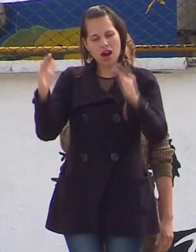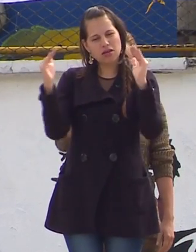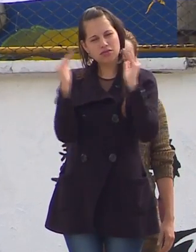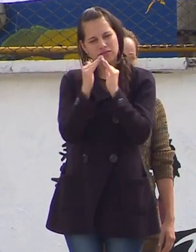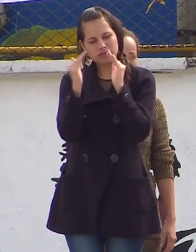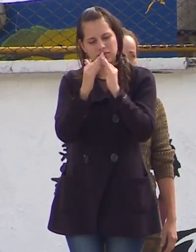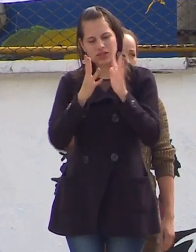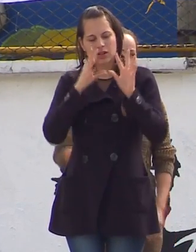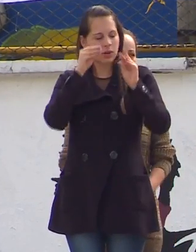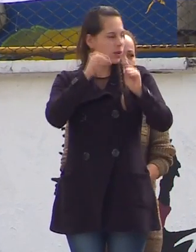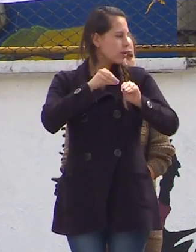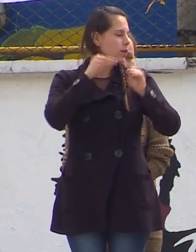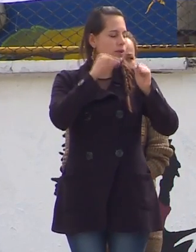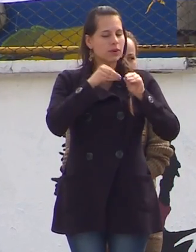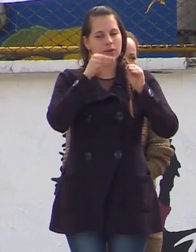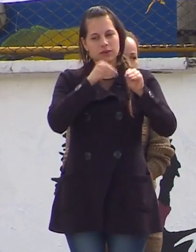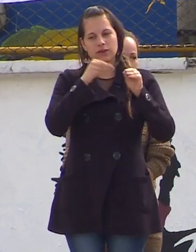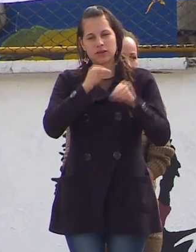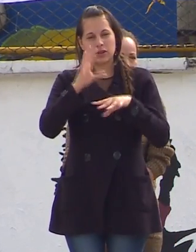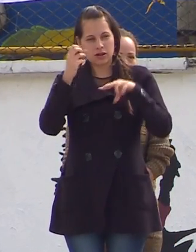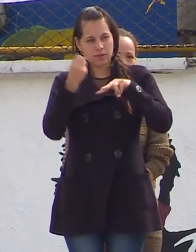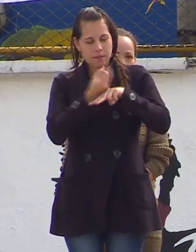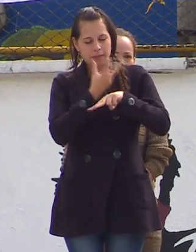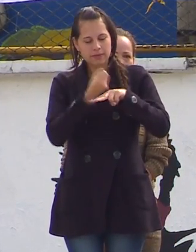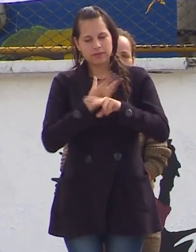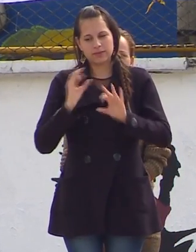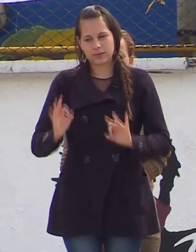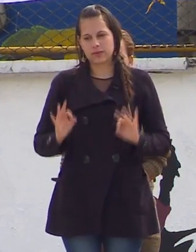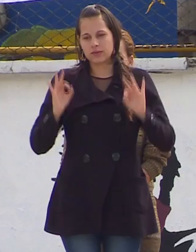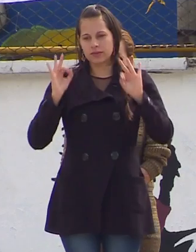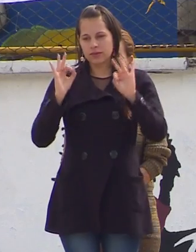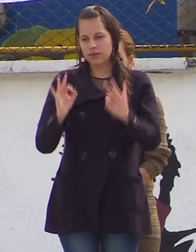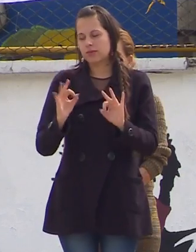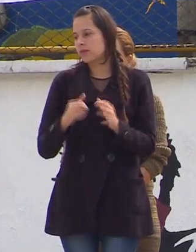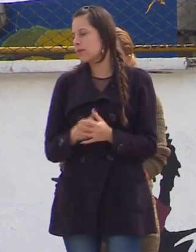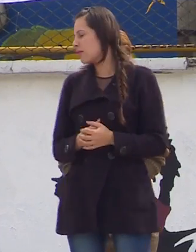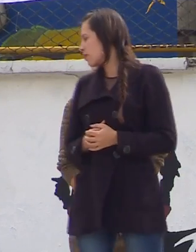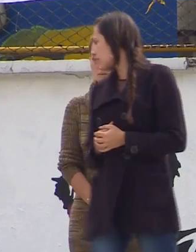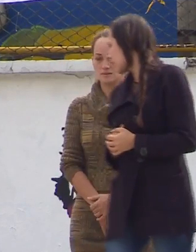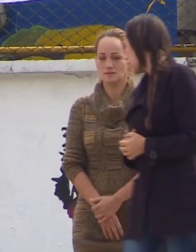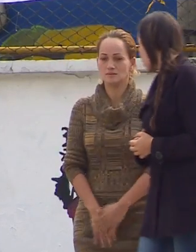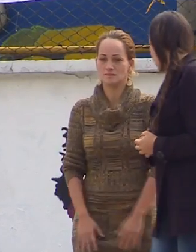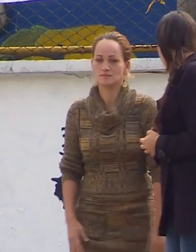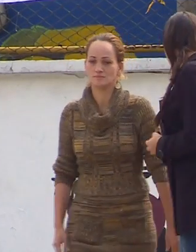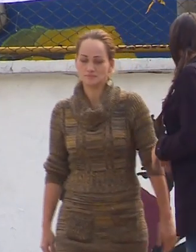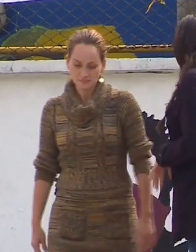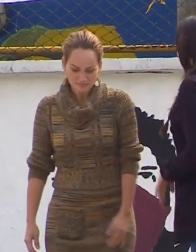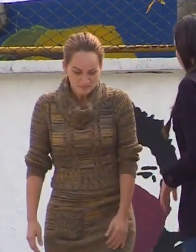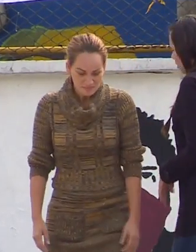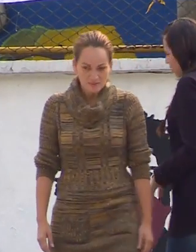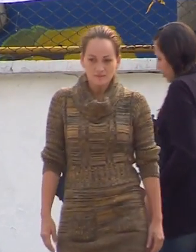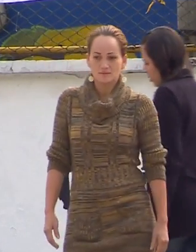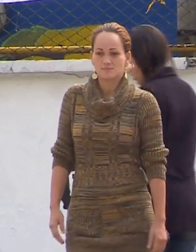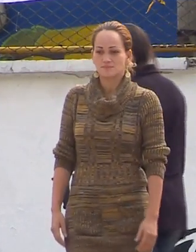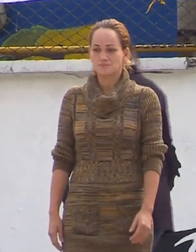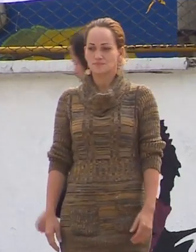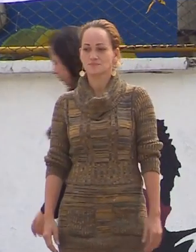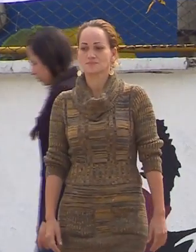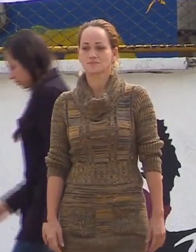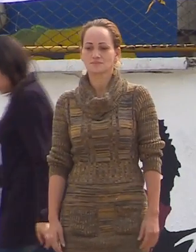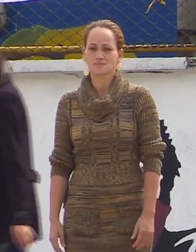de maestros por excelencia, sin mácula, por trayectoria e